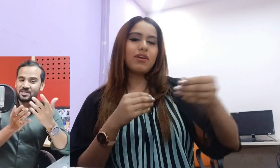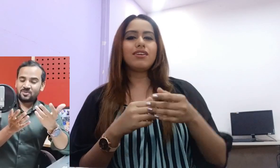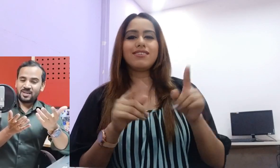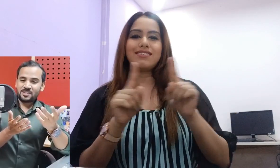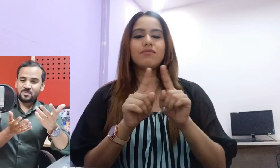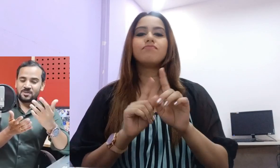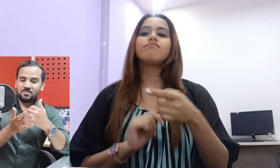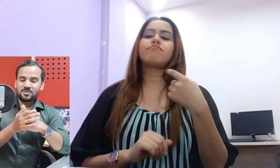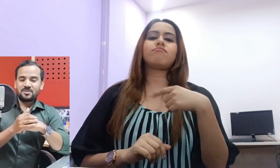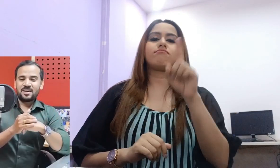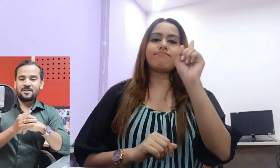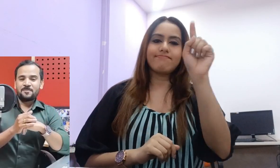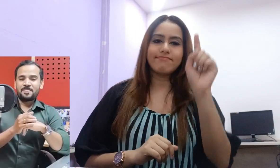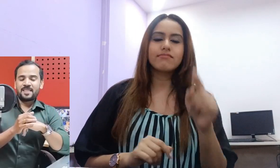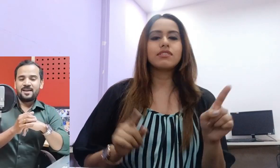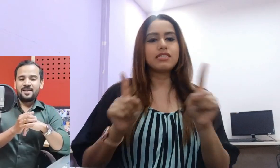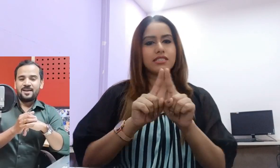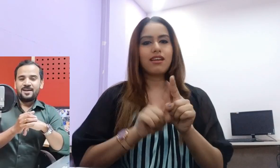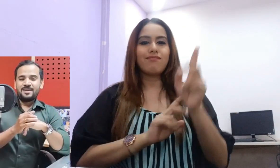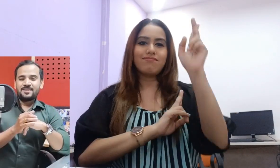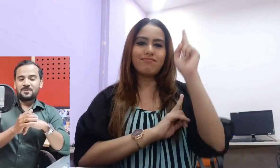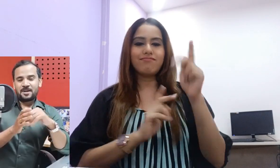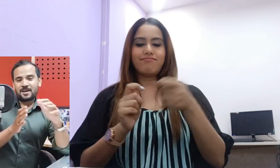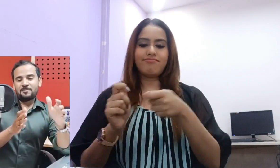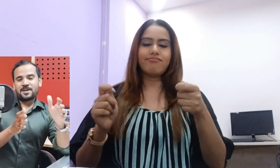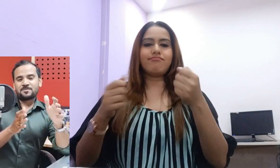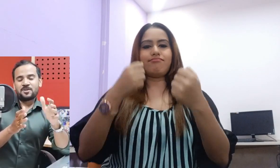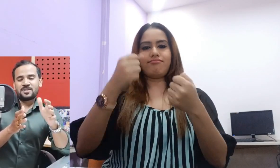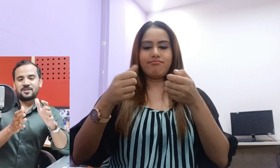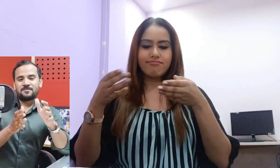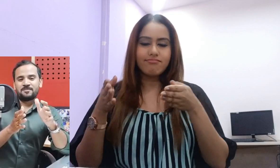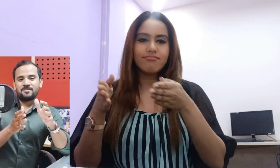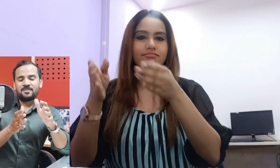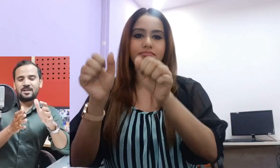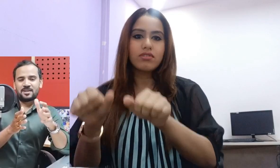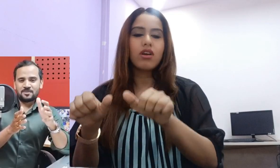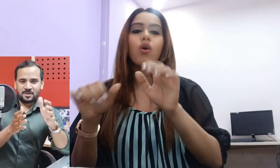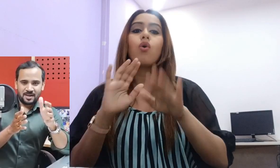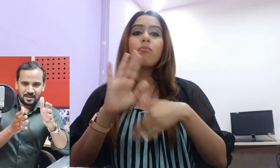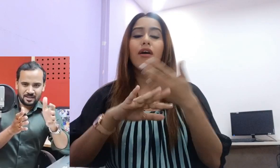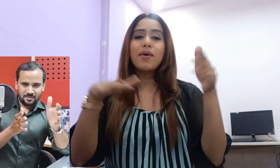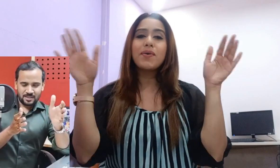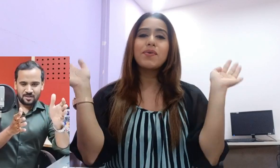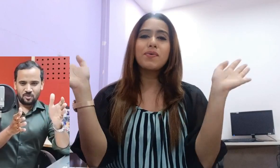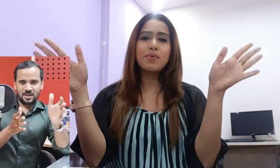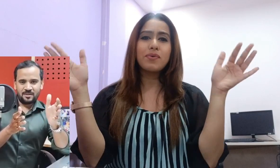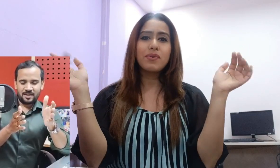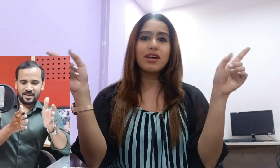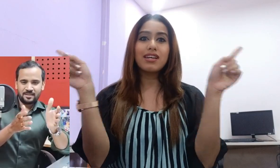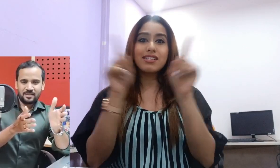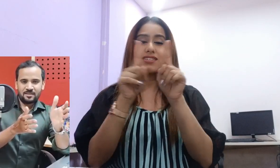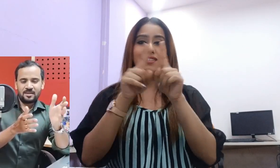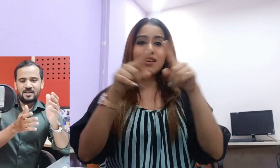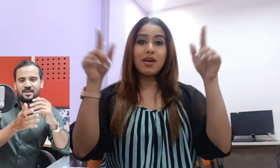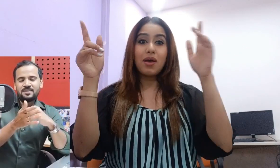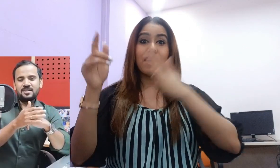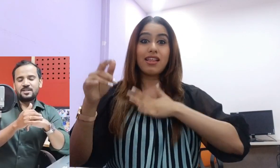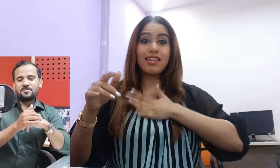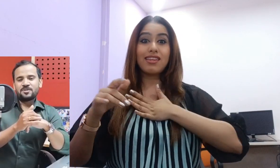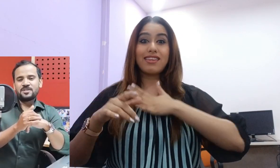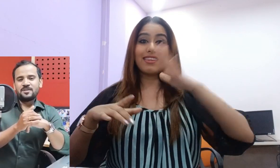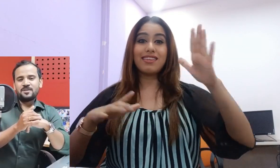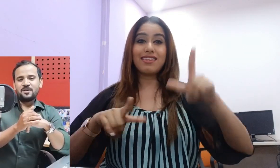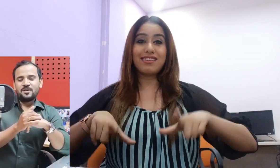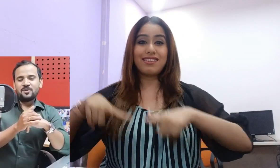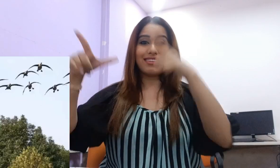फिर से वास्तु वाले एक्सपर्ट मुस्कुराए। जब घर के पास पहुंचे, दरवाजे पर गार्ड ने दरवाजा खोला, गाड़ी अंदर